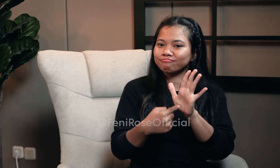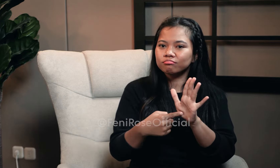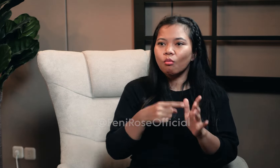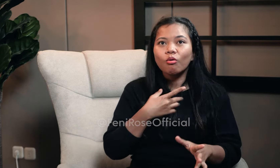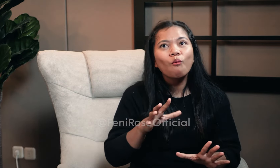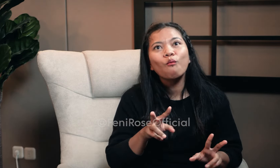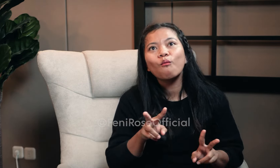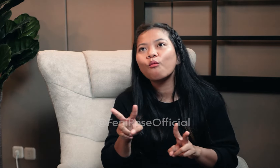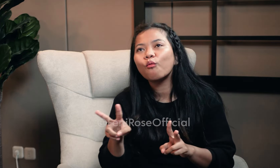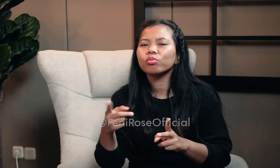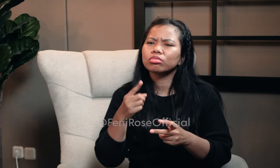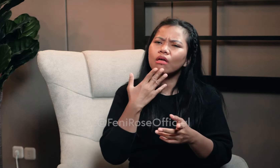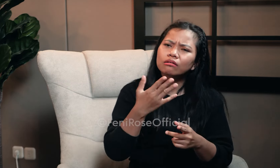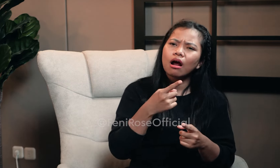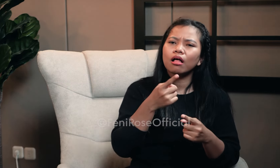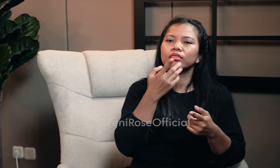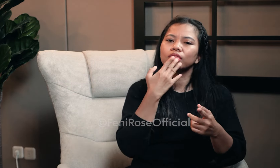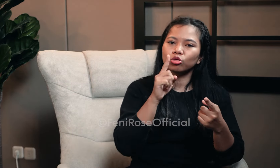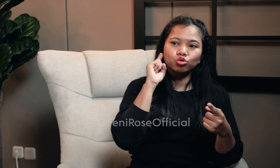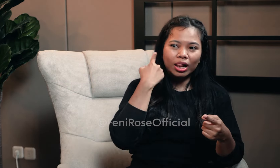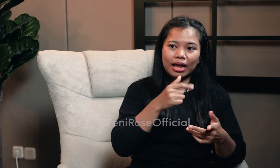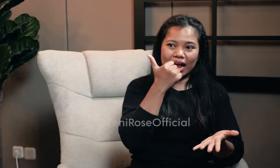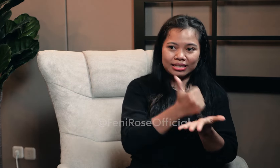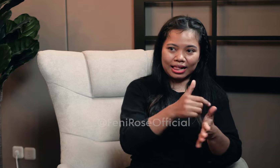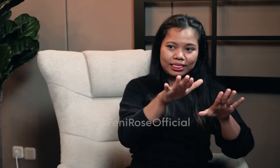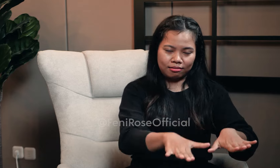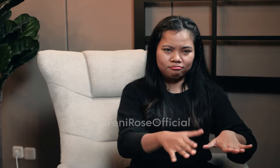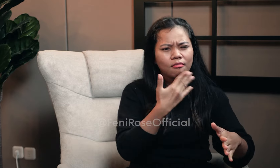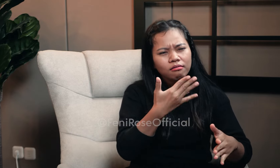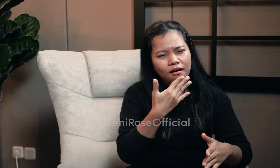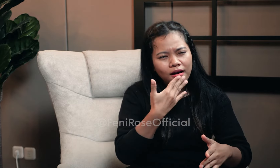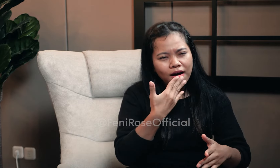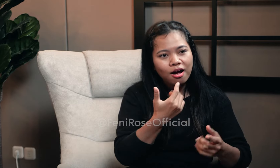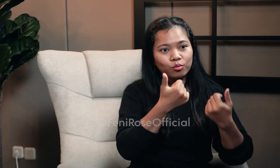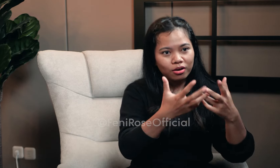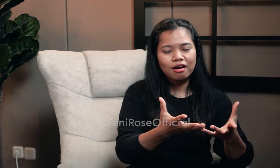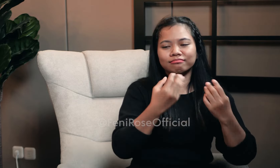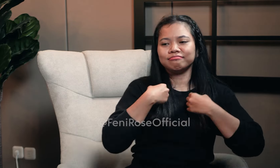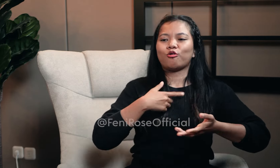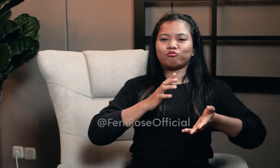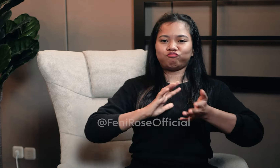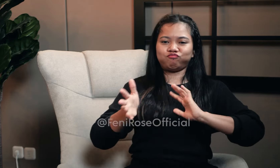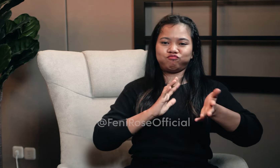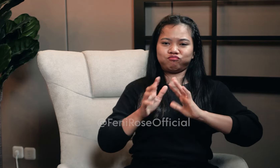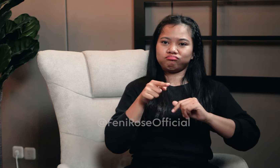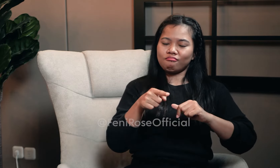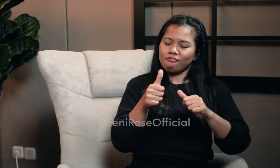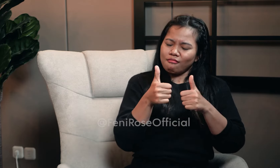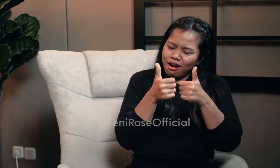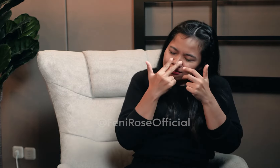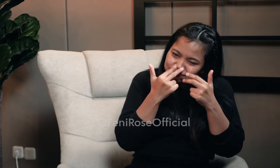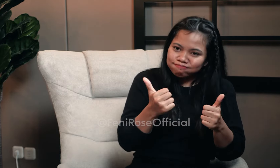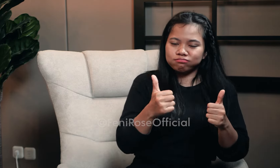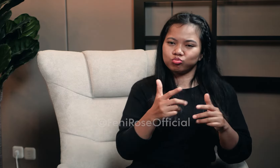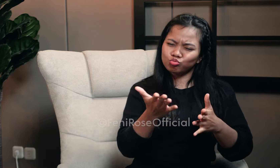plus saya melihat di sana keindahan alam saya tinggal beberapa lama di sana saya Saya